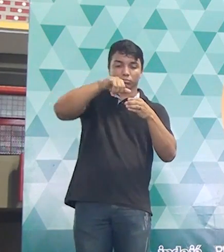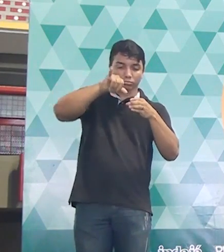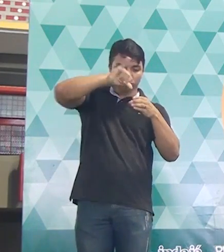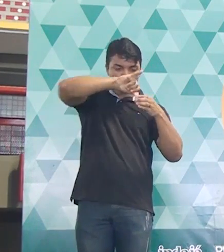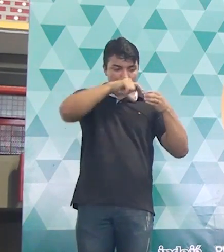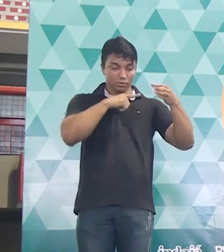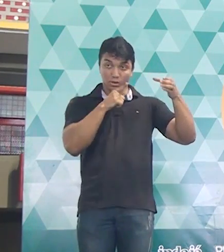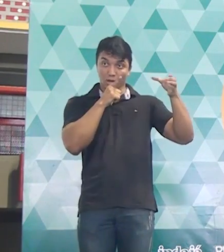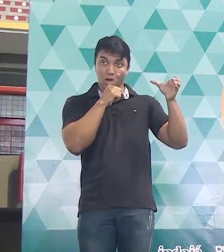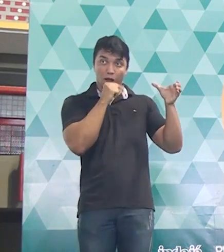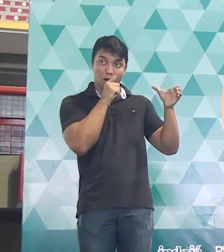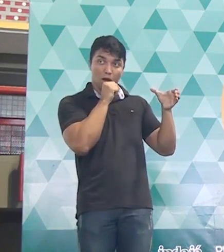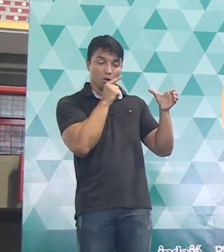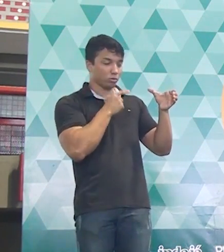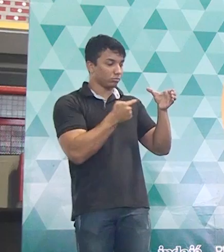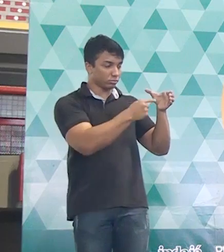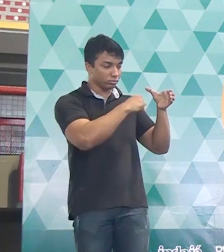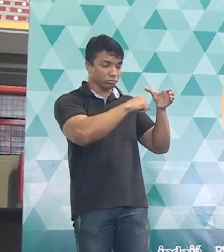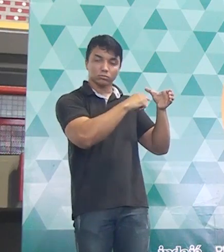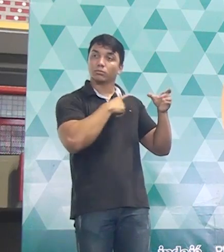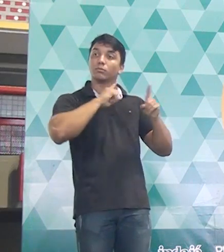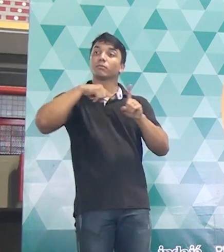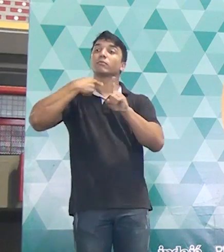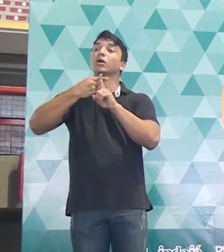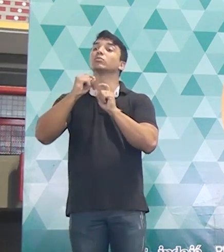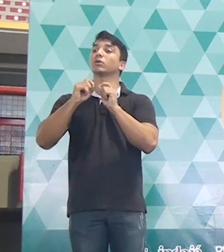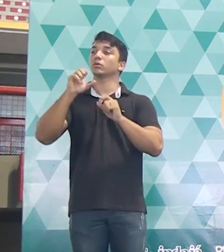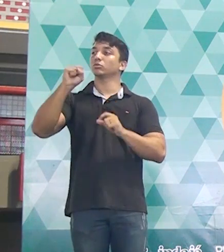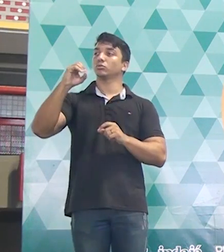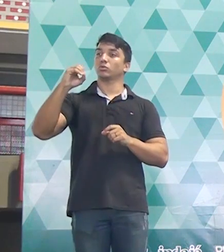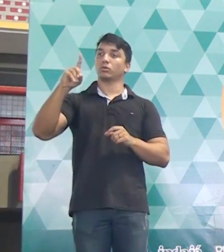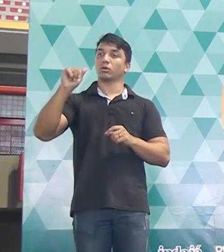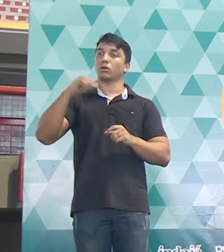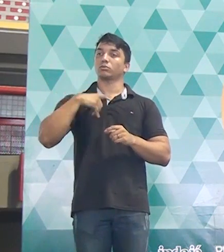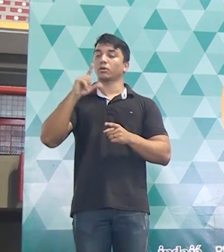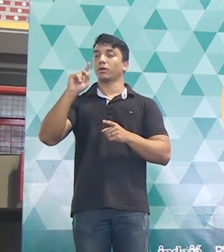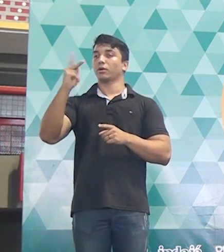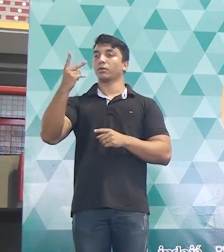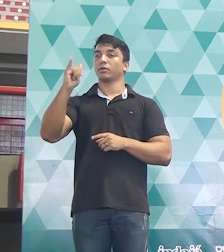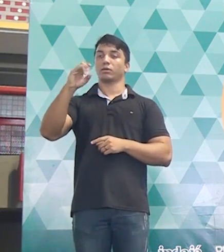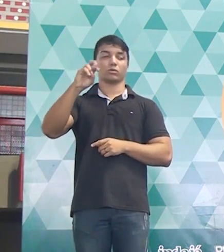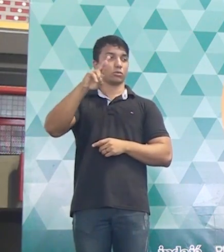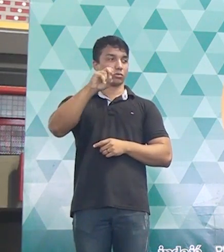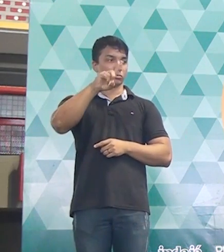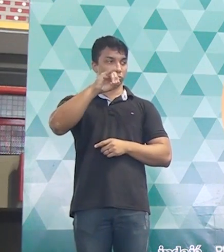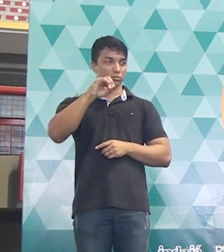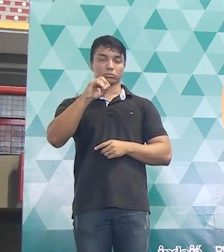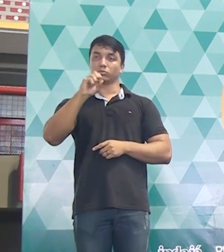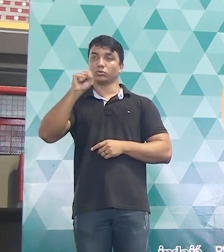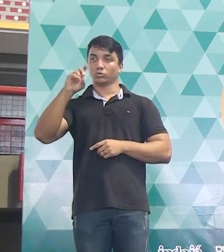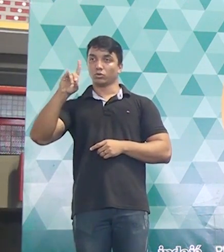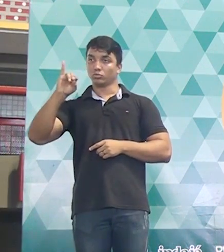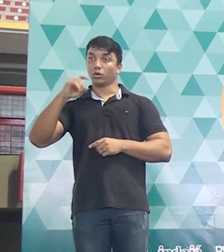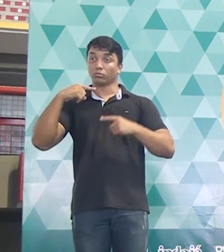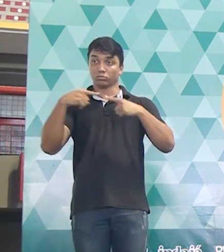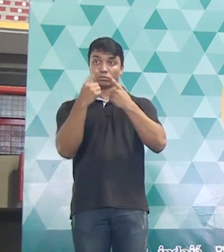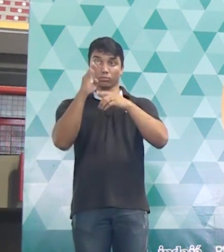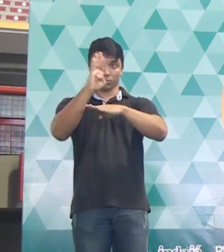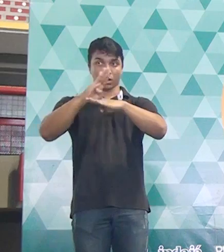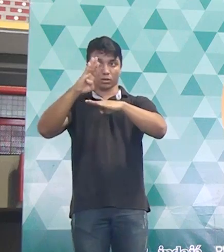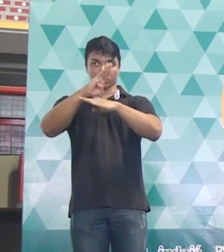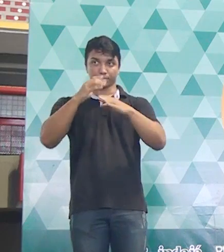contendo água mais soda cáustica, hidróxido de sódio, que é uma base.